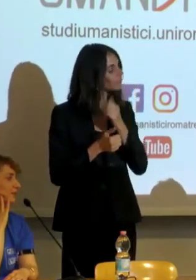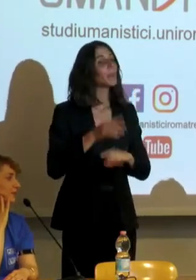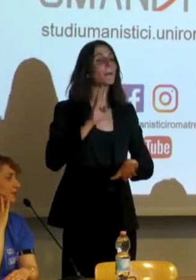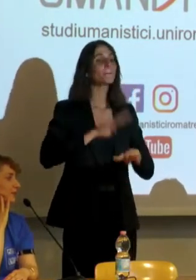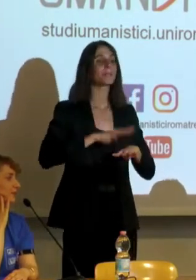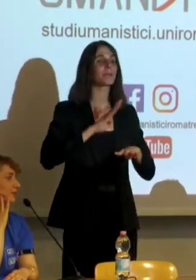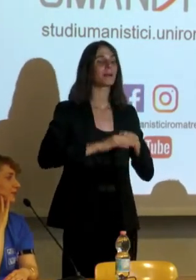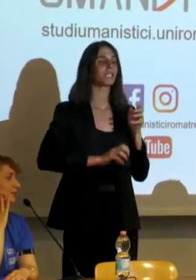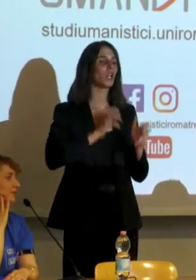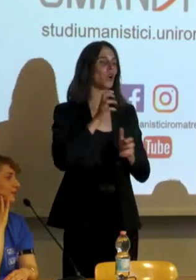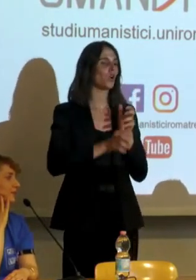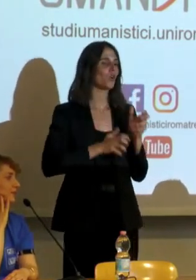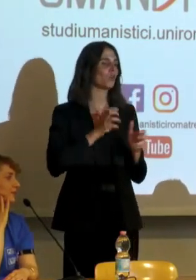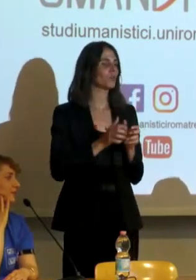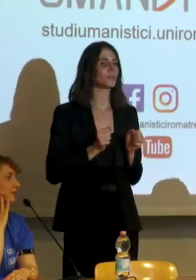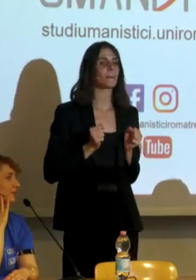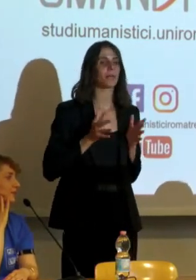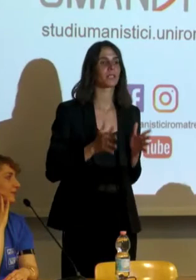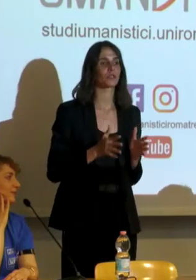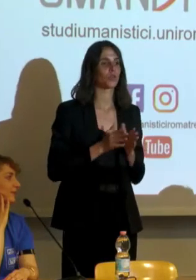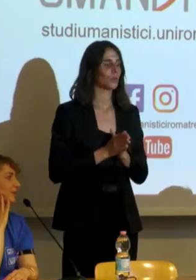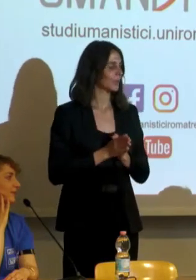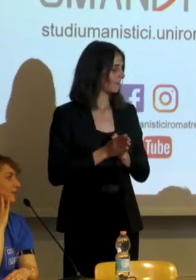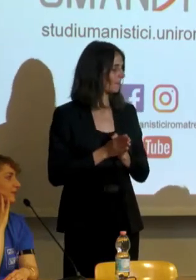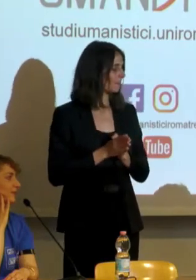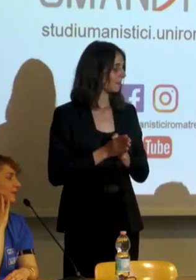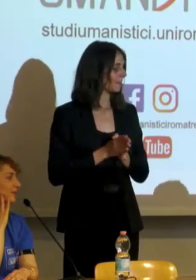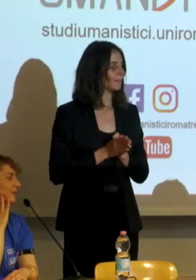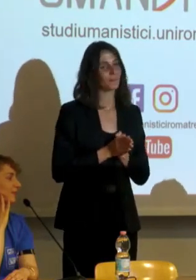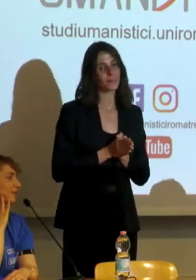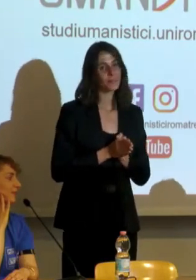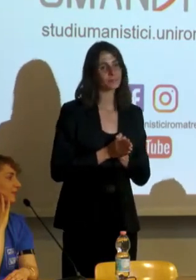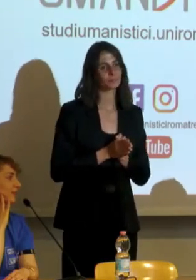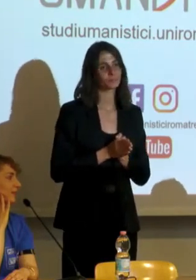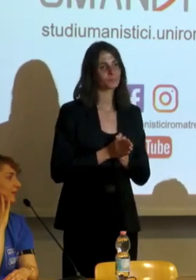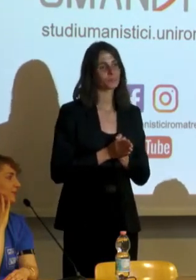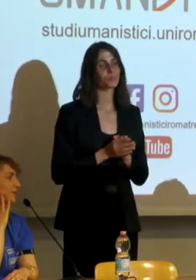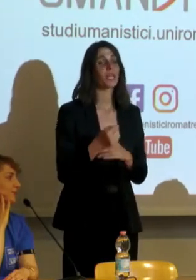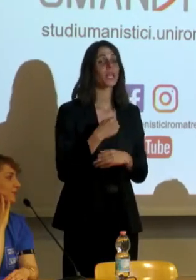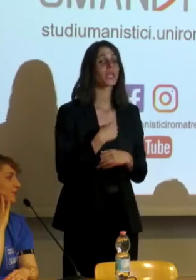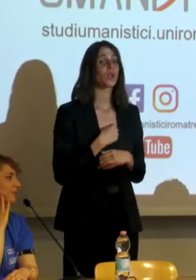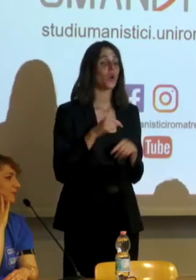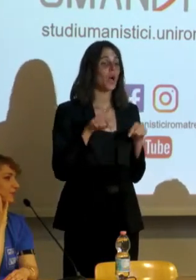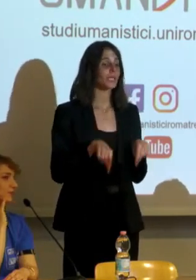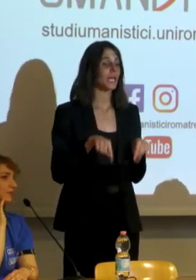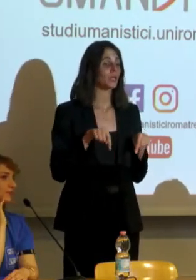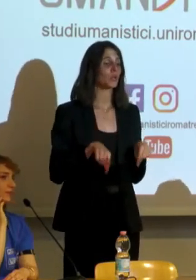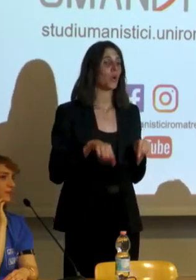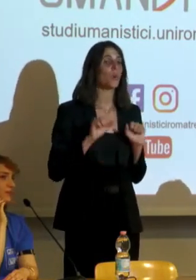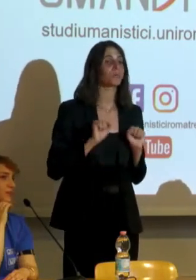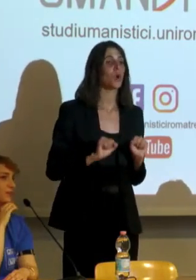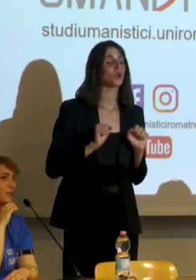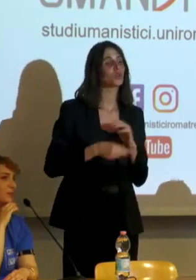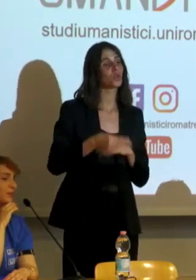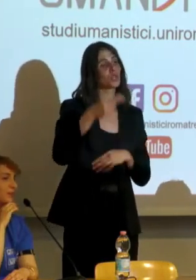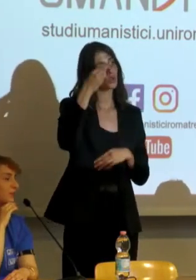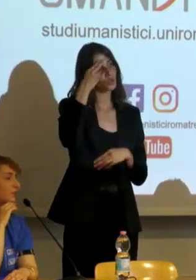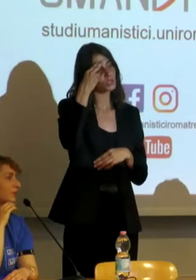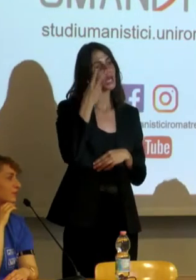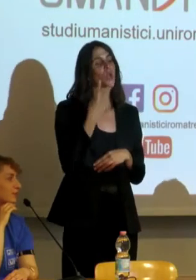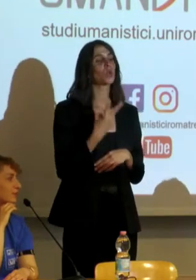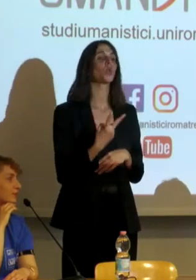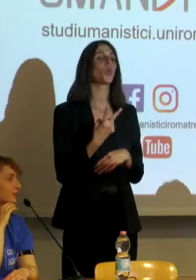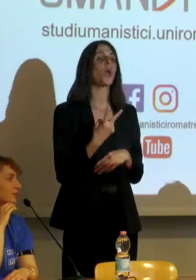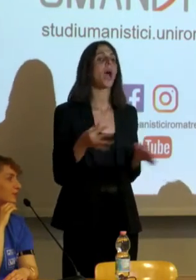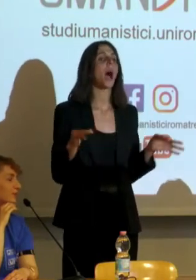passioni. Allora, per rispondere più nel dettaglio alla domanda di Emma, io posso a questo punto ricordare, o provo a menzionare, due